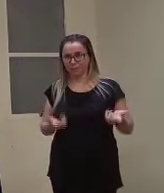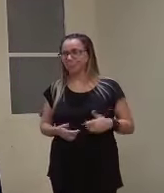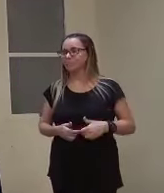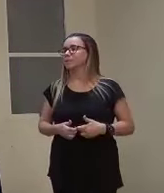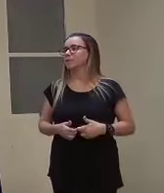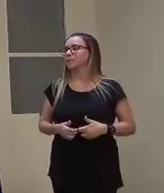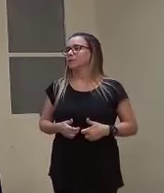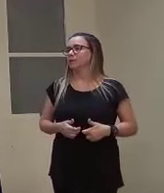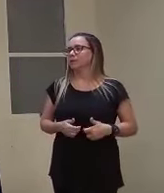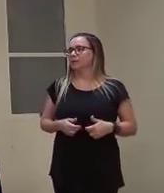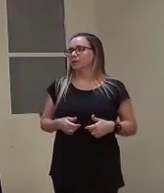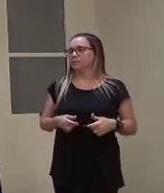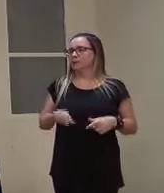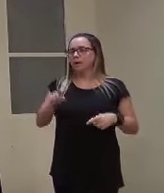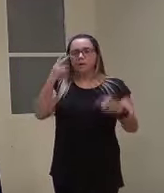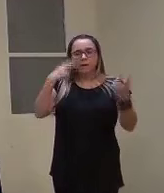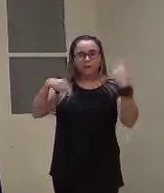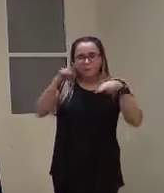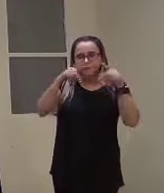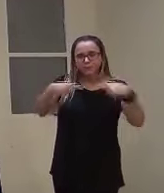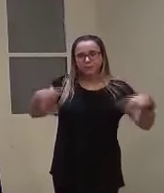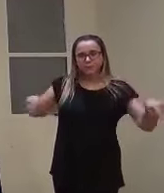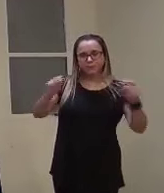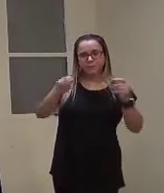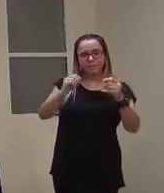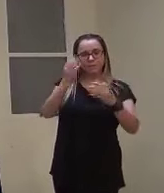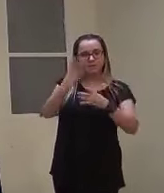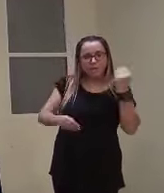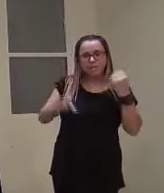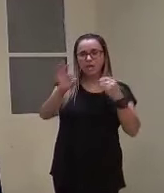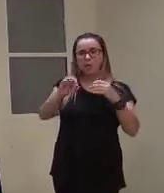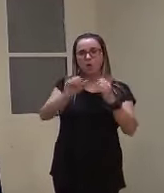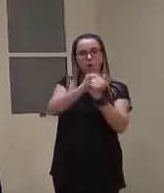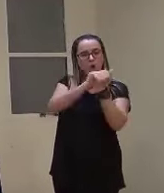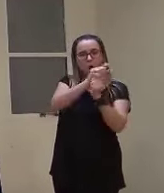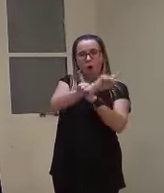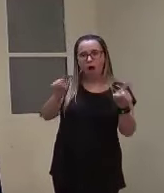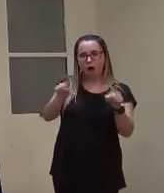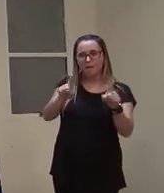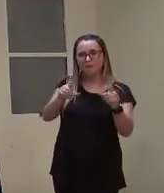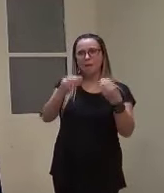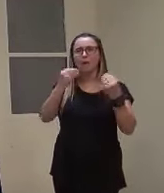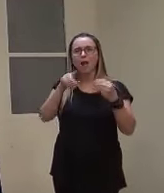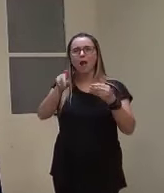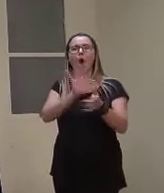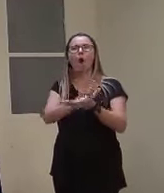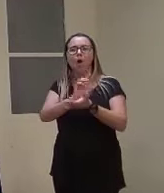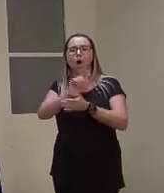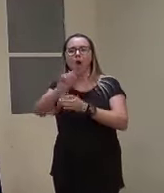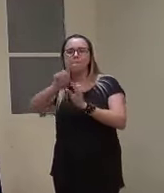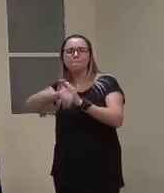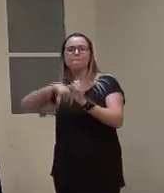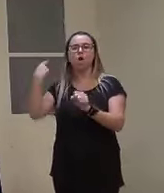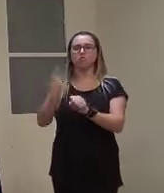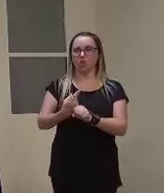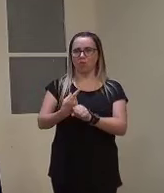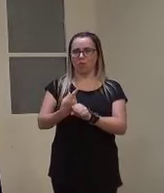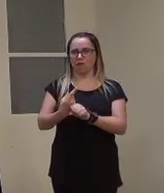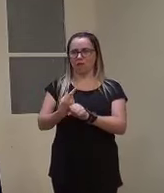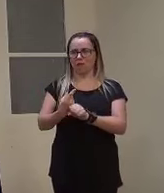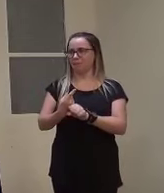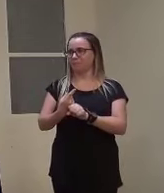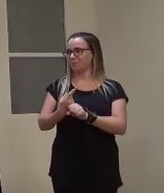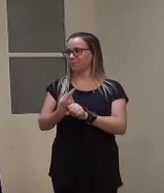porque ubicamos lo que no ayuda en relación a los imposibles y me voy a permitir